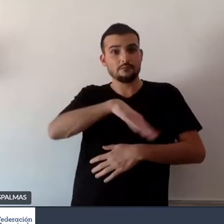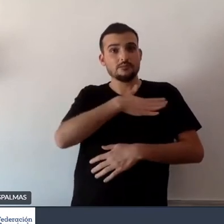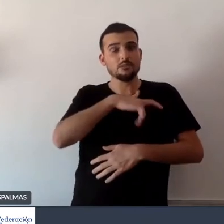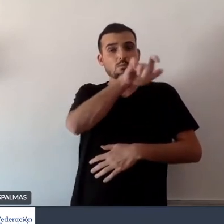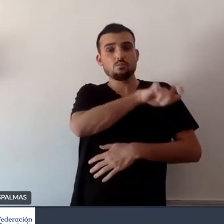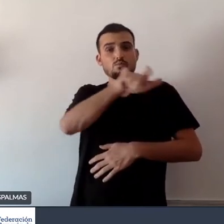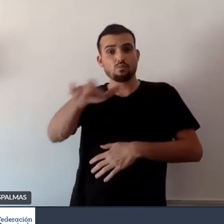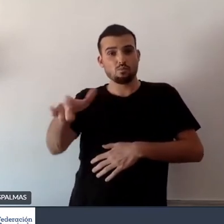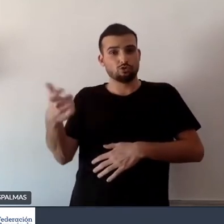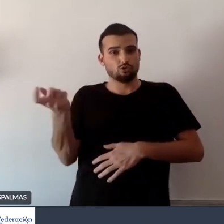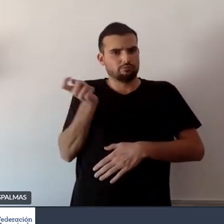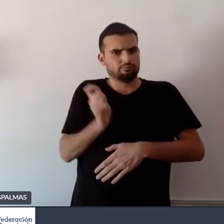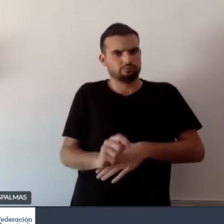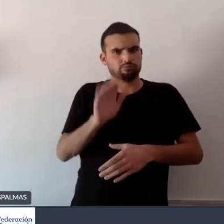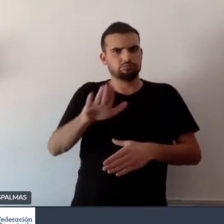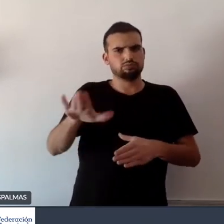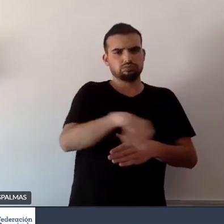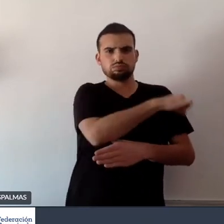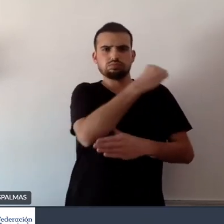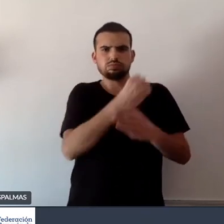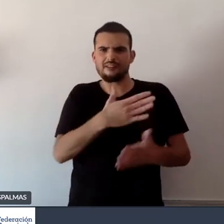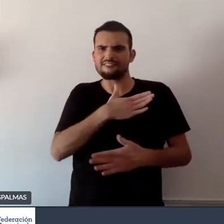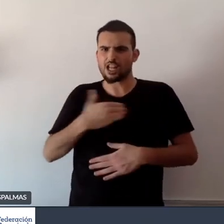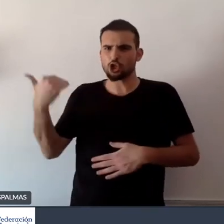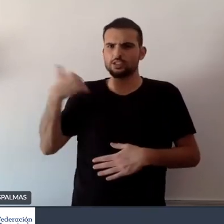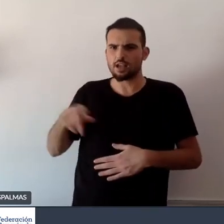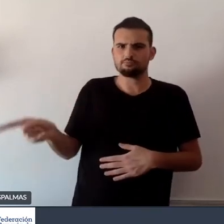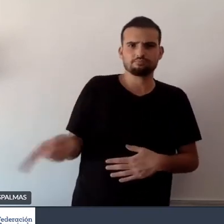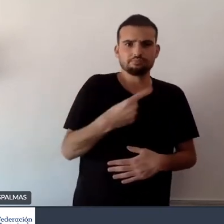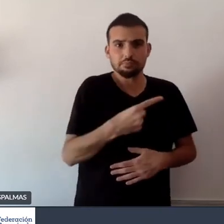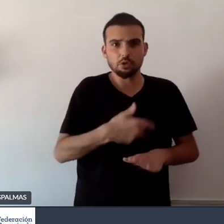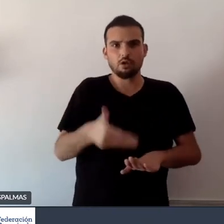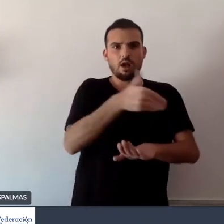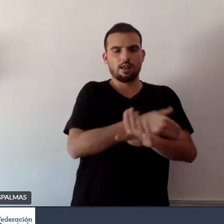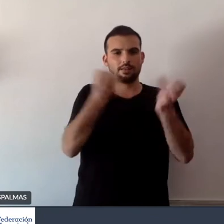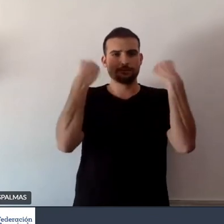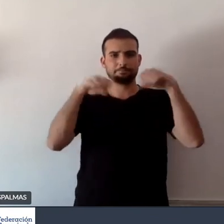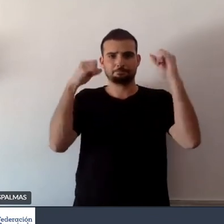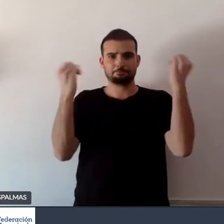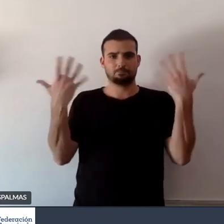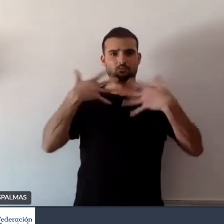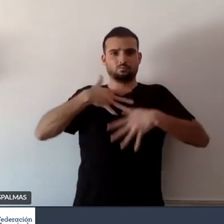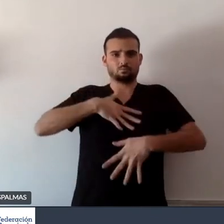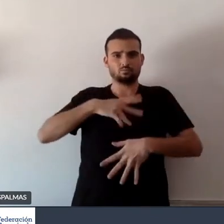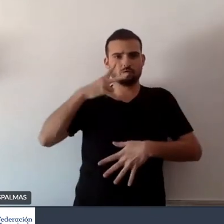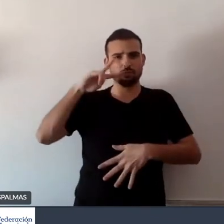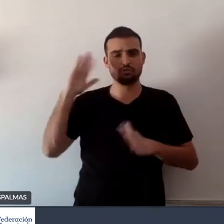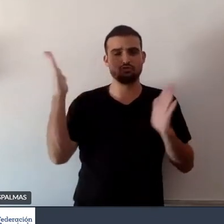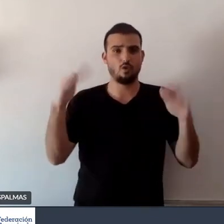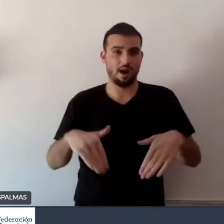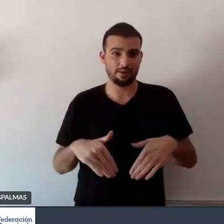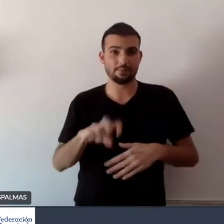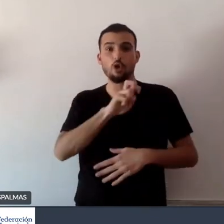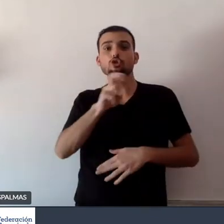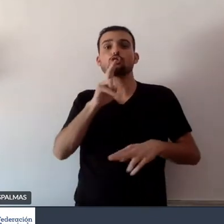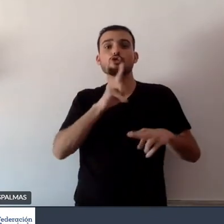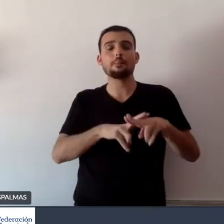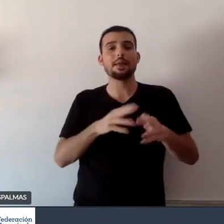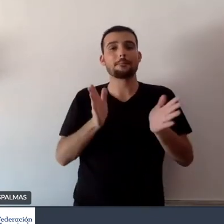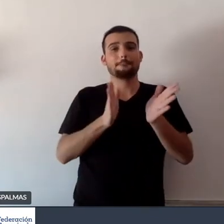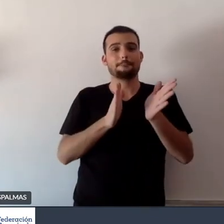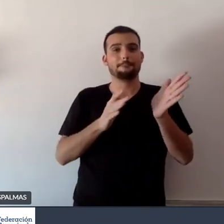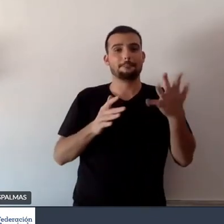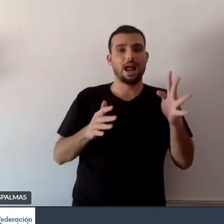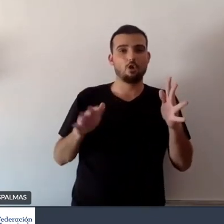ciertas acciones que no han sido trabajadas y para las cuales no están preparados. La utilización de los mano a mano como alternativa